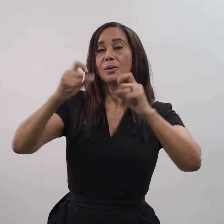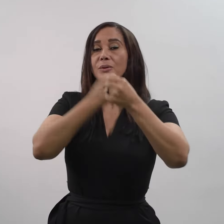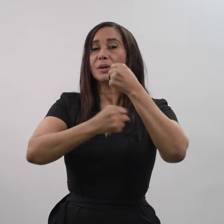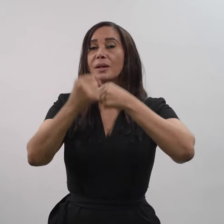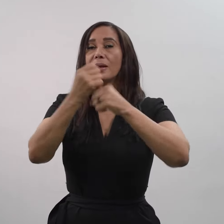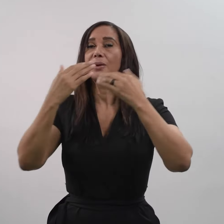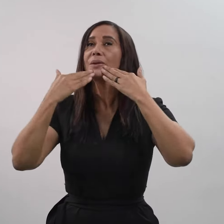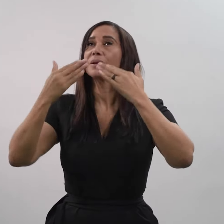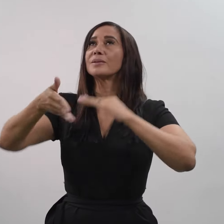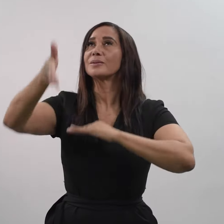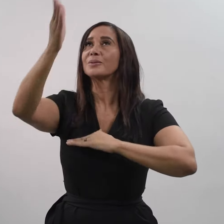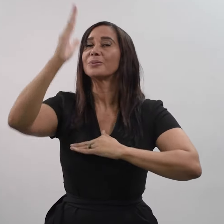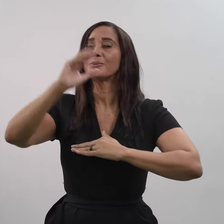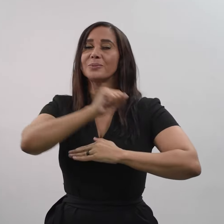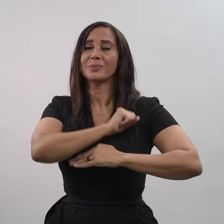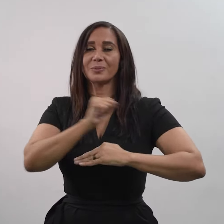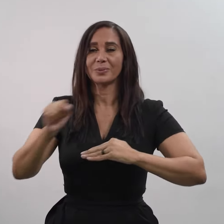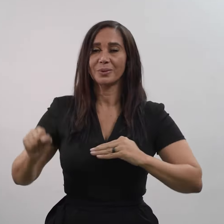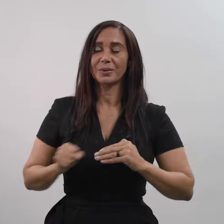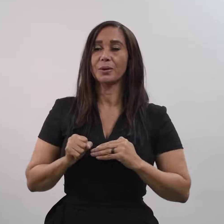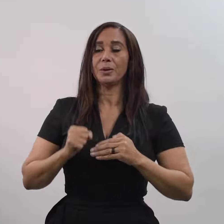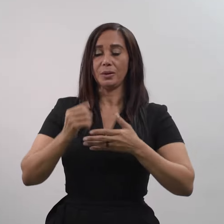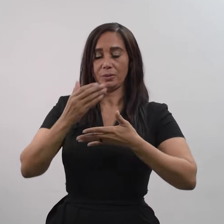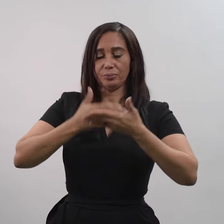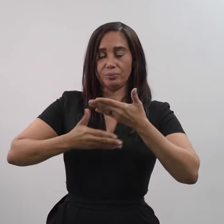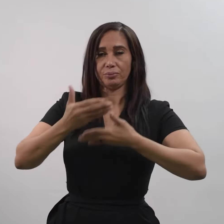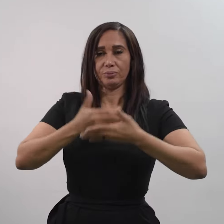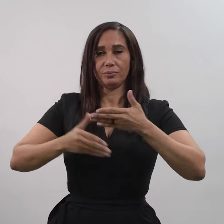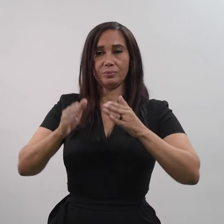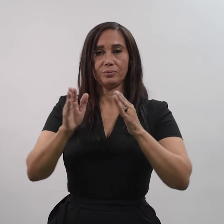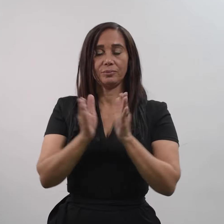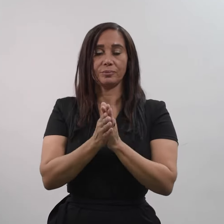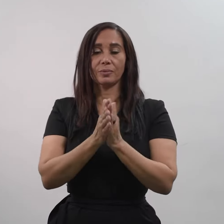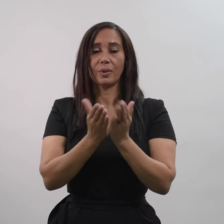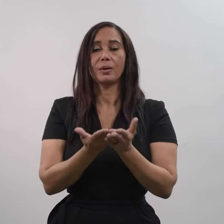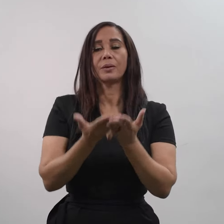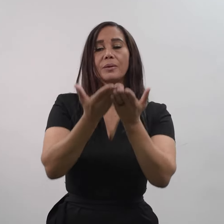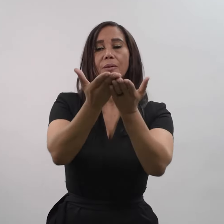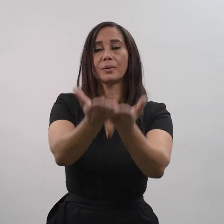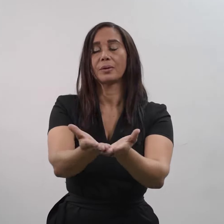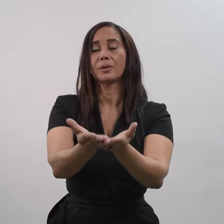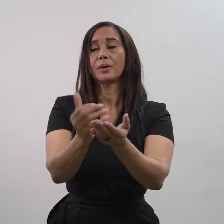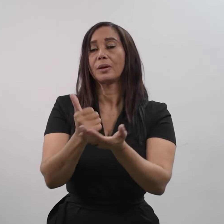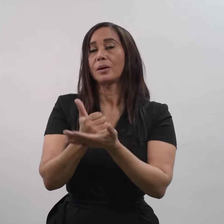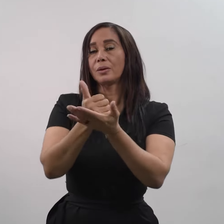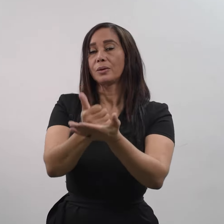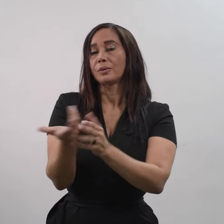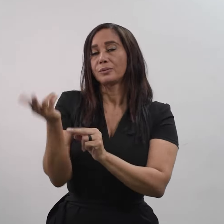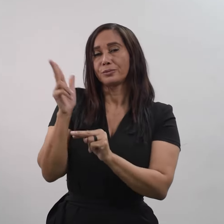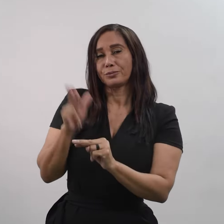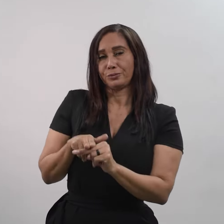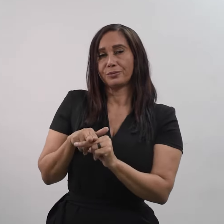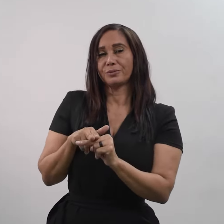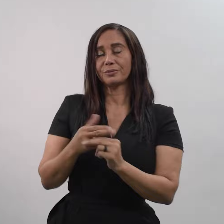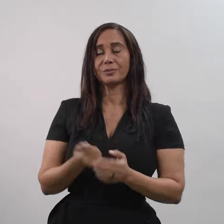del Señor. Y enrollando el libro, lo devolvió al que le ayudaba y se sentó. Toda